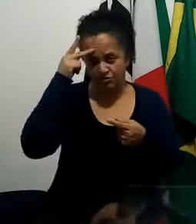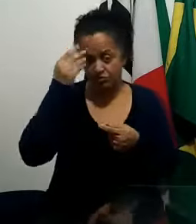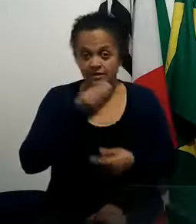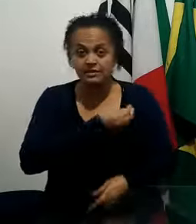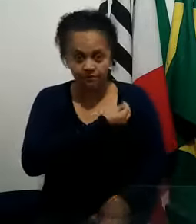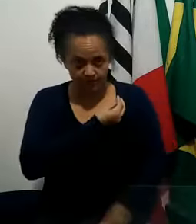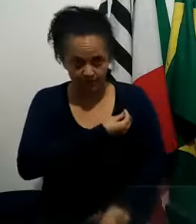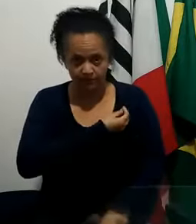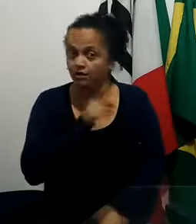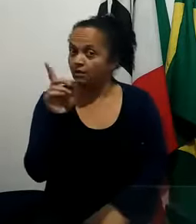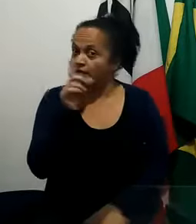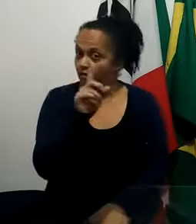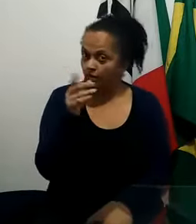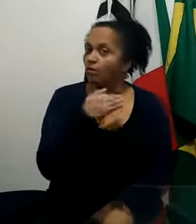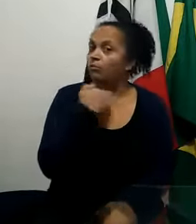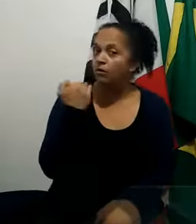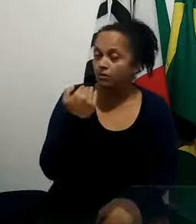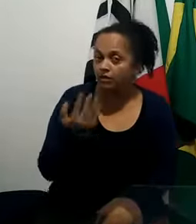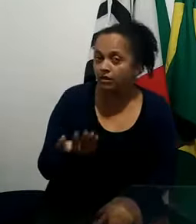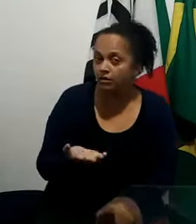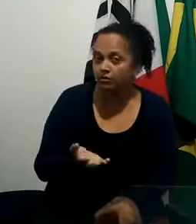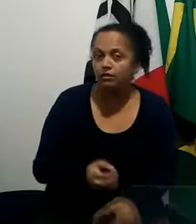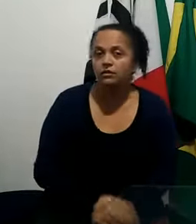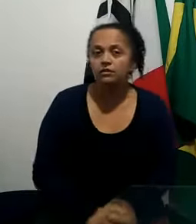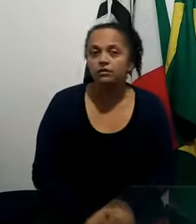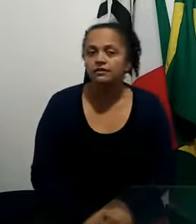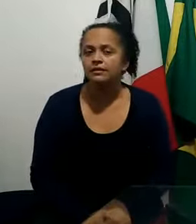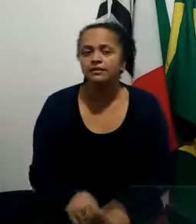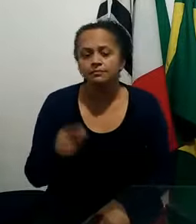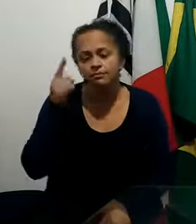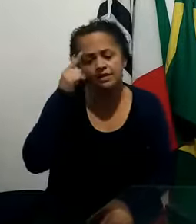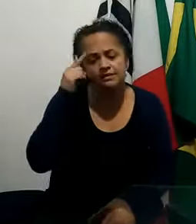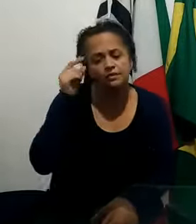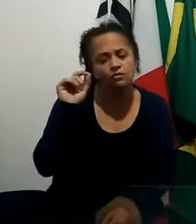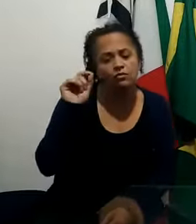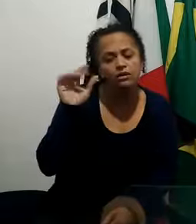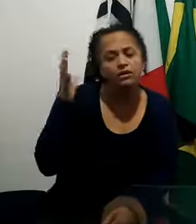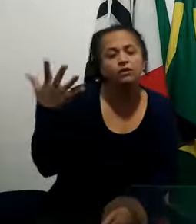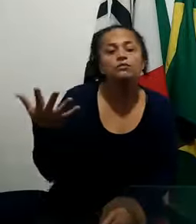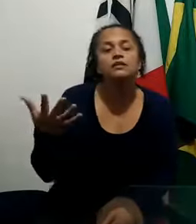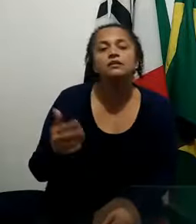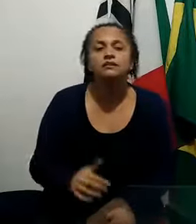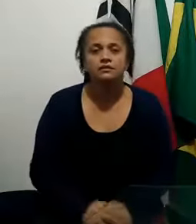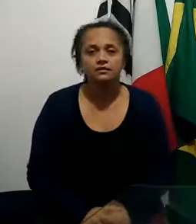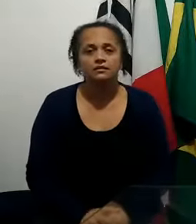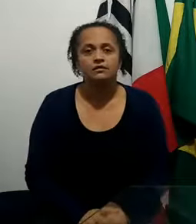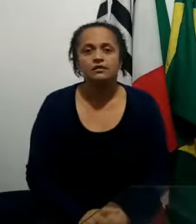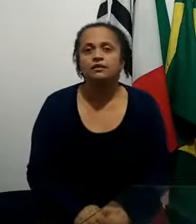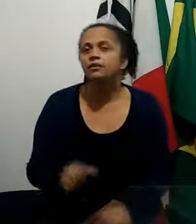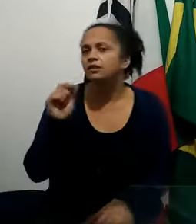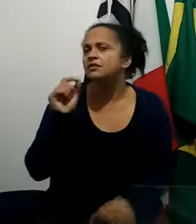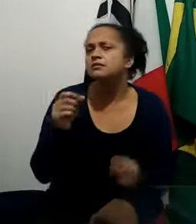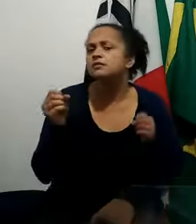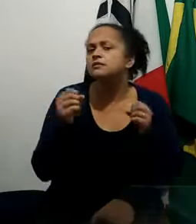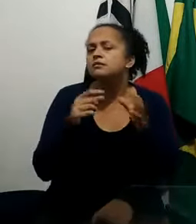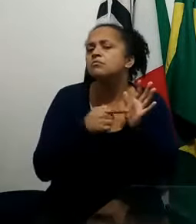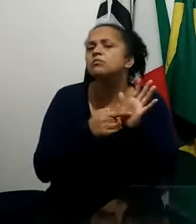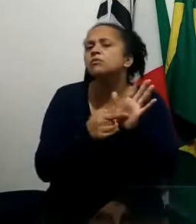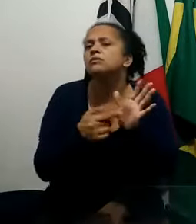primeiros juízos, do que virá agora no sétimo selo. O que está por vir no sétimo